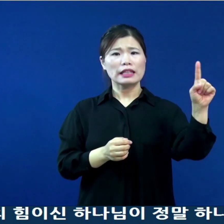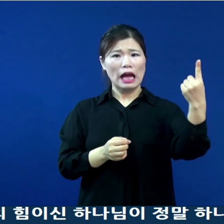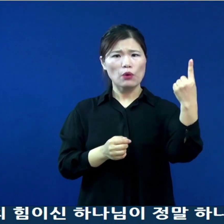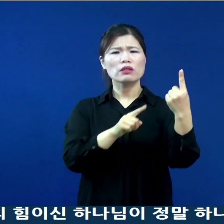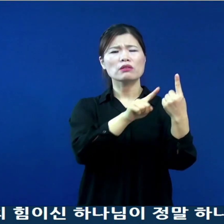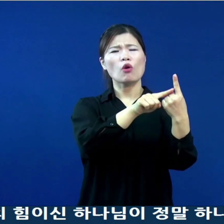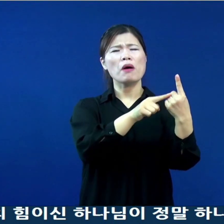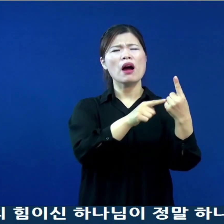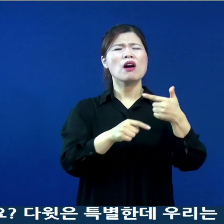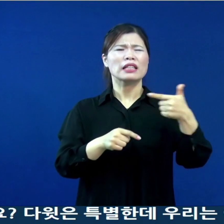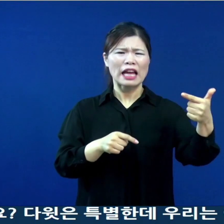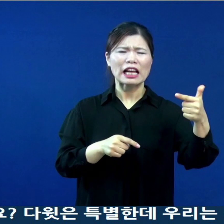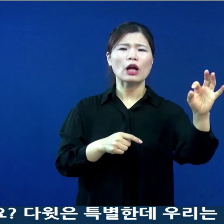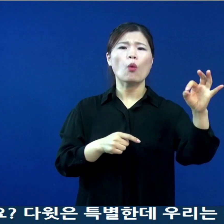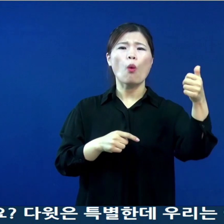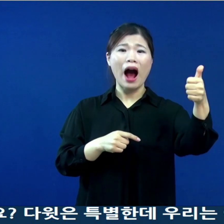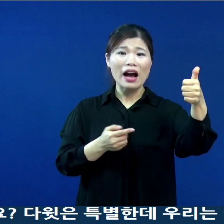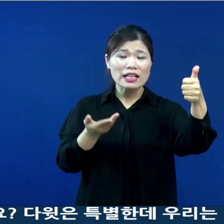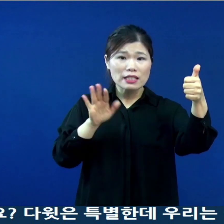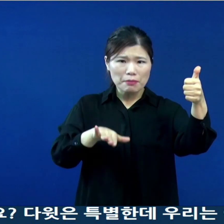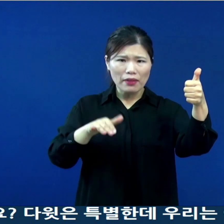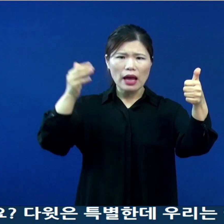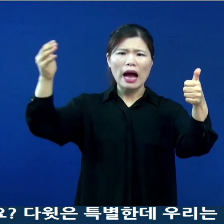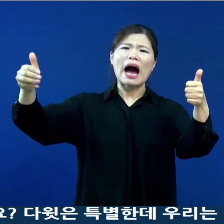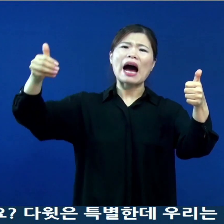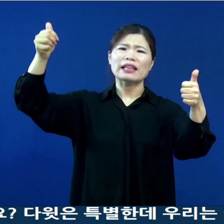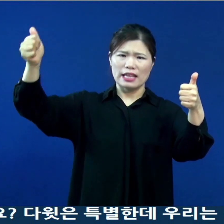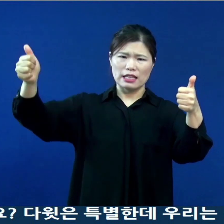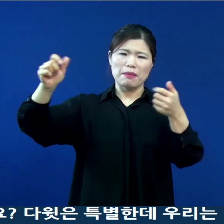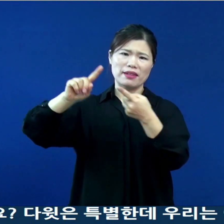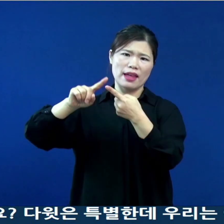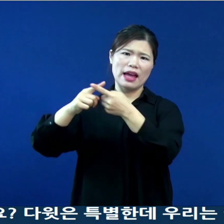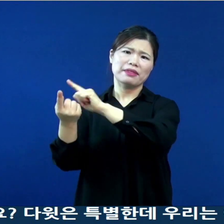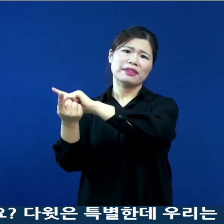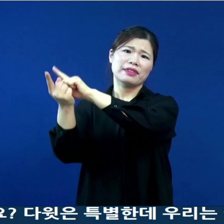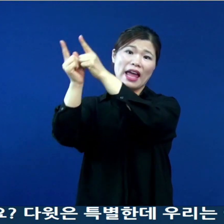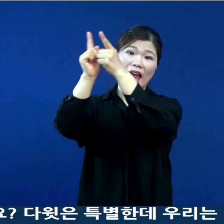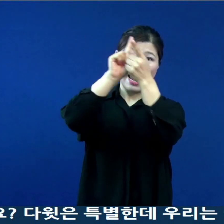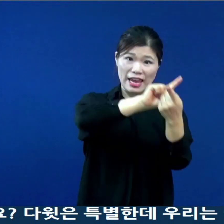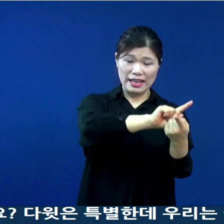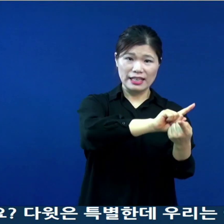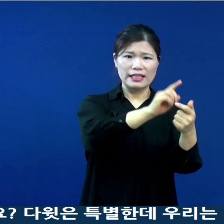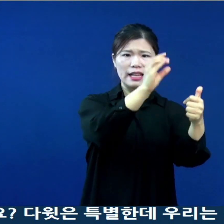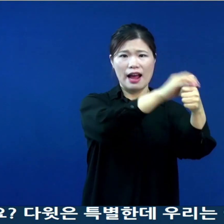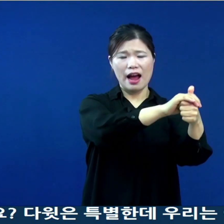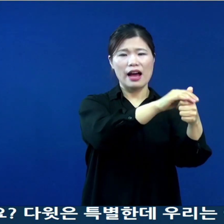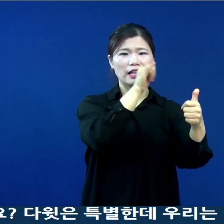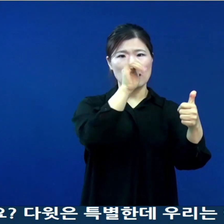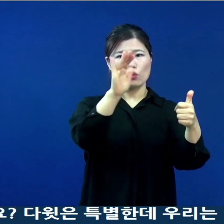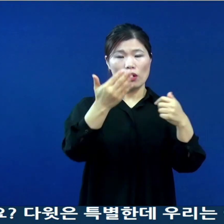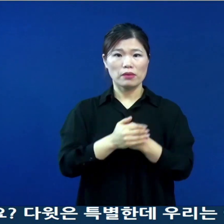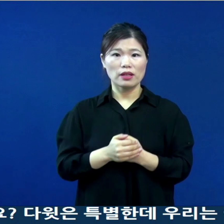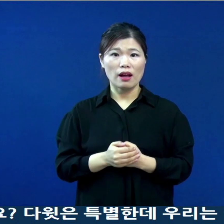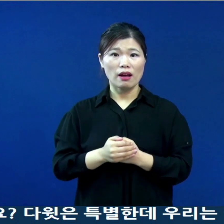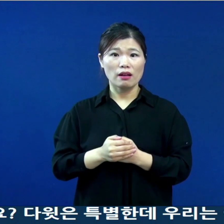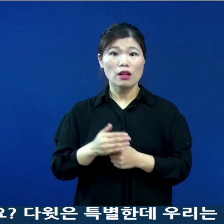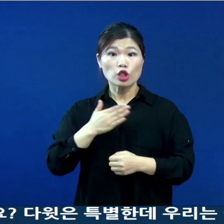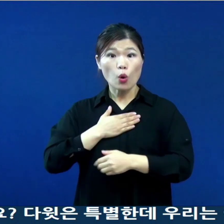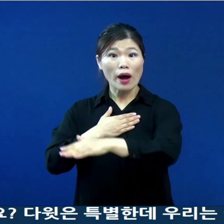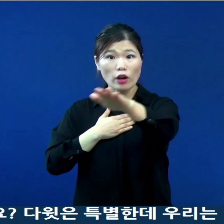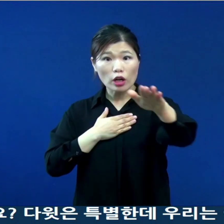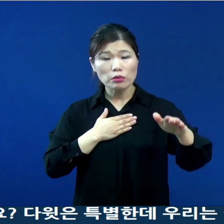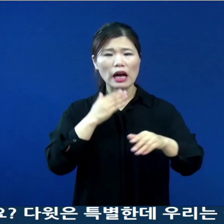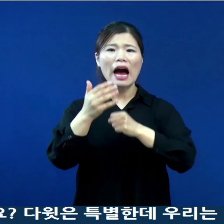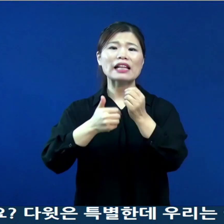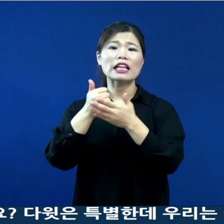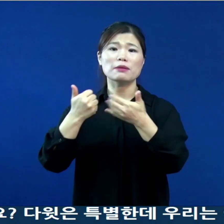대단한 왕이었지만 하나님의 대리인으로 역할을 감당했습니다. 저와 여러분은 하나님의 자녀입니다.